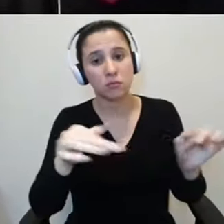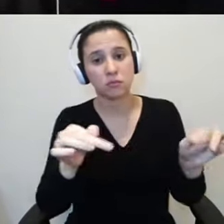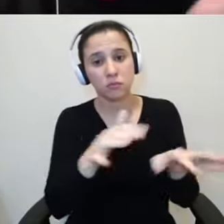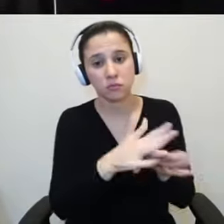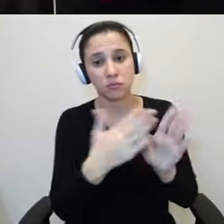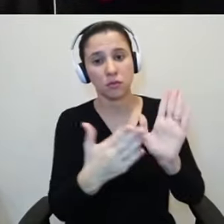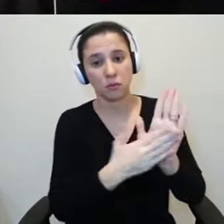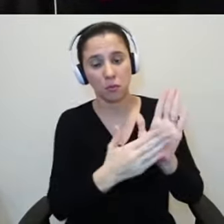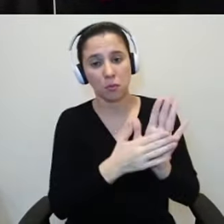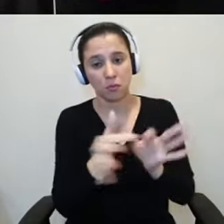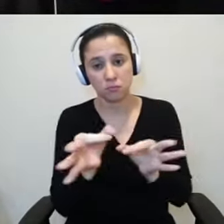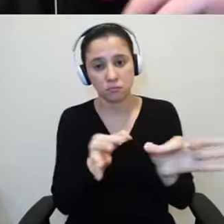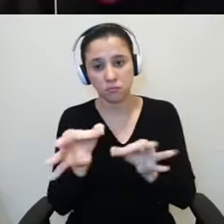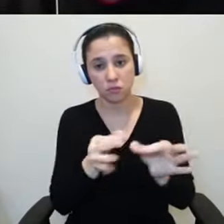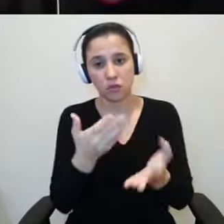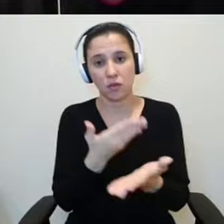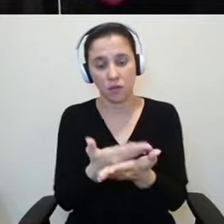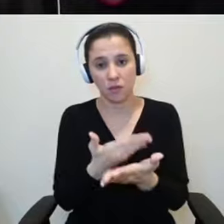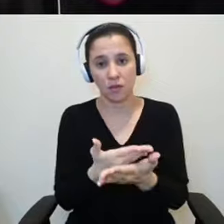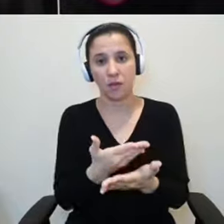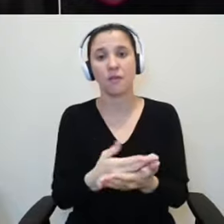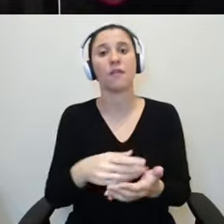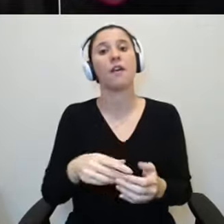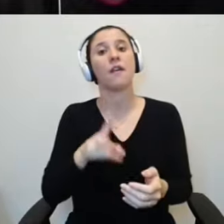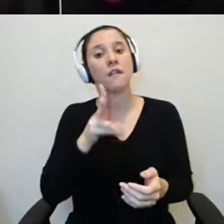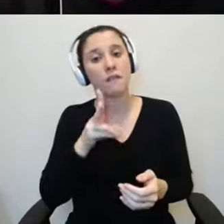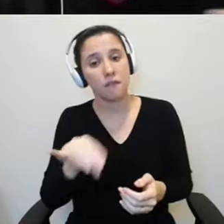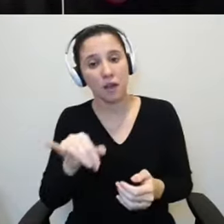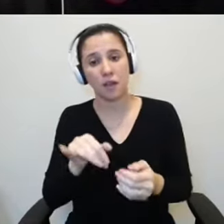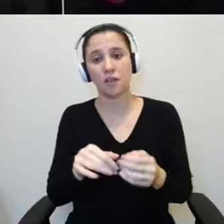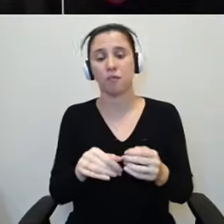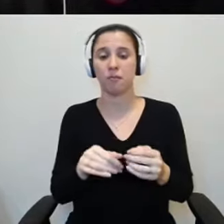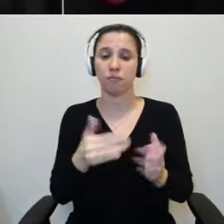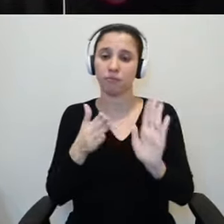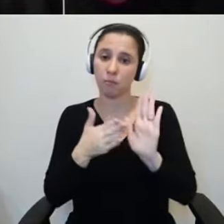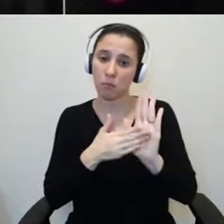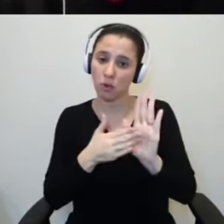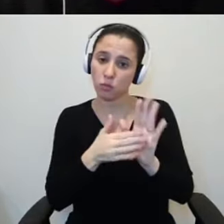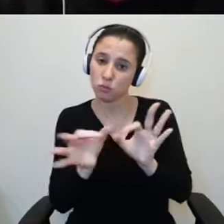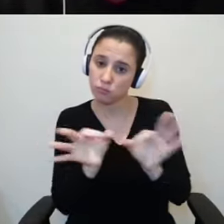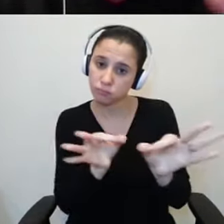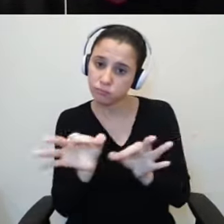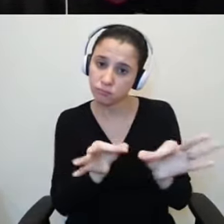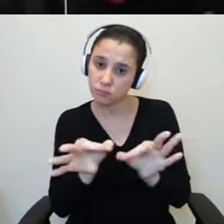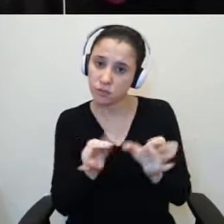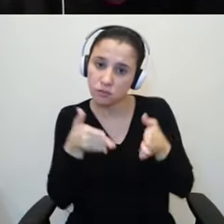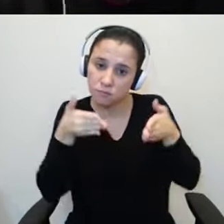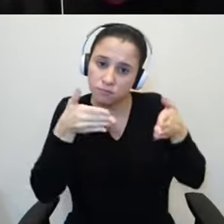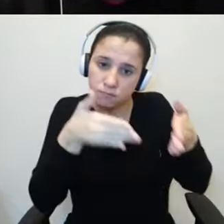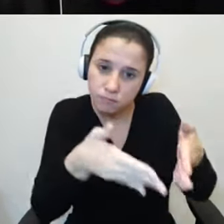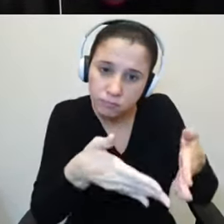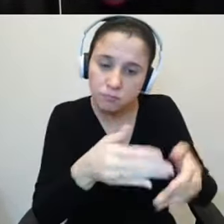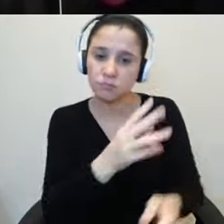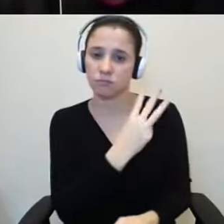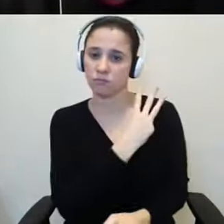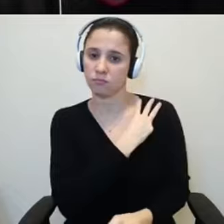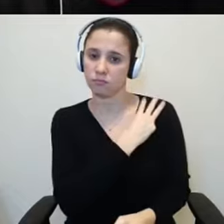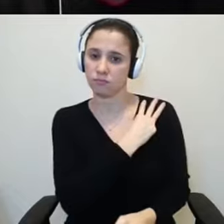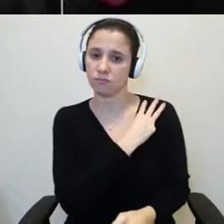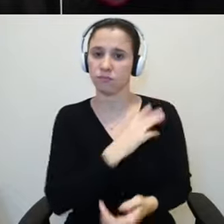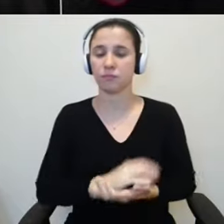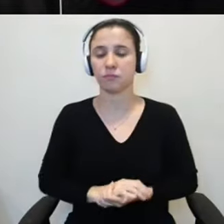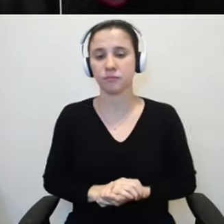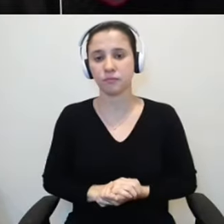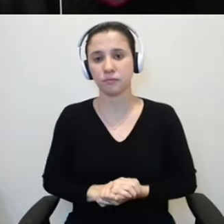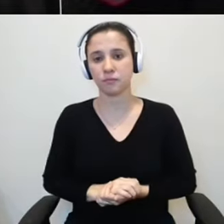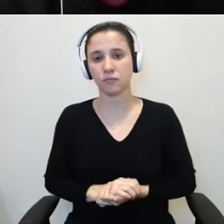aulas, vai ter planos de atividades específicas. Essa portaria, pessoal, ela tem uns instrumentos ali, principalmente a questão